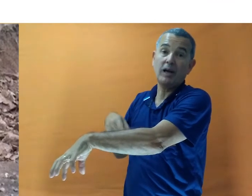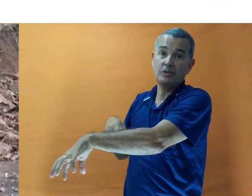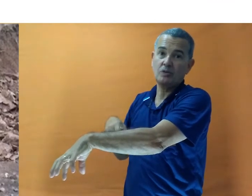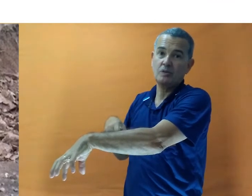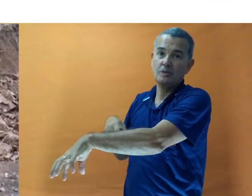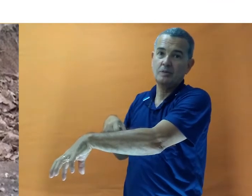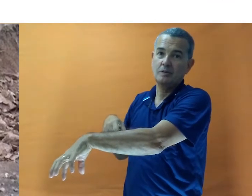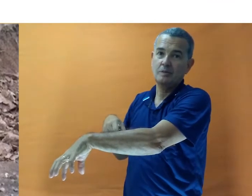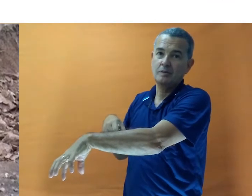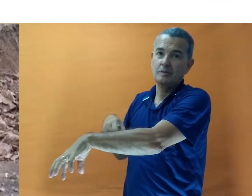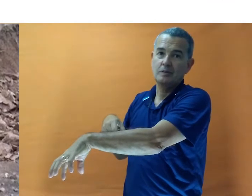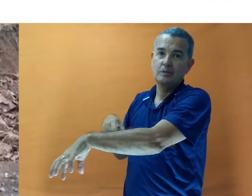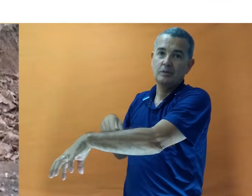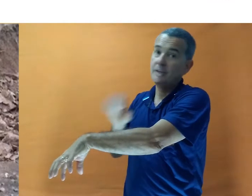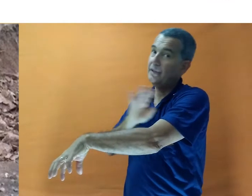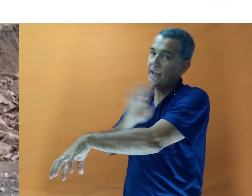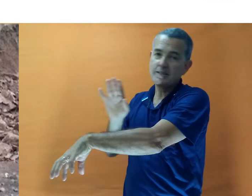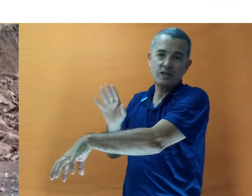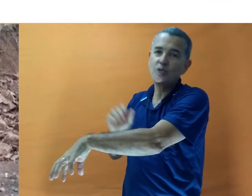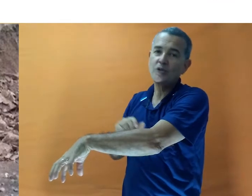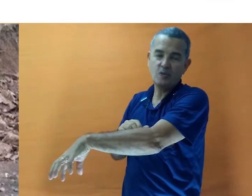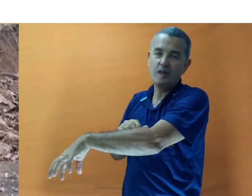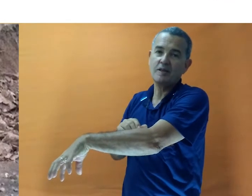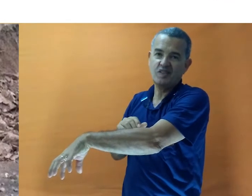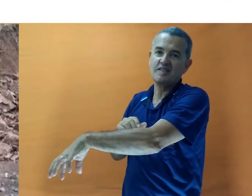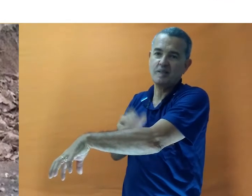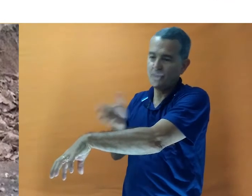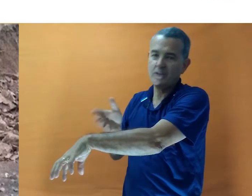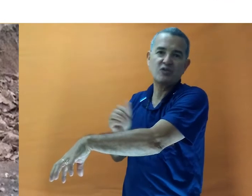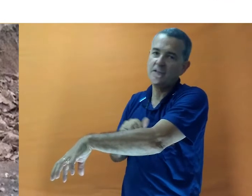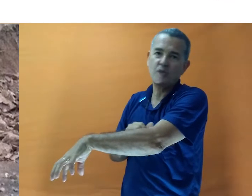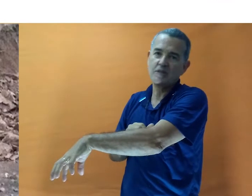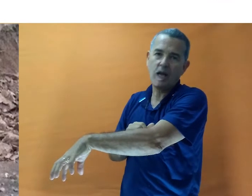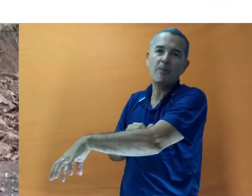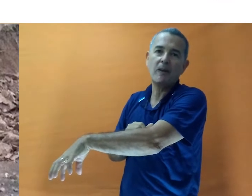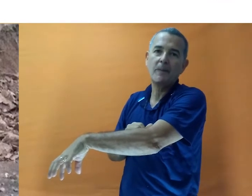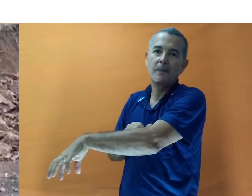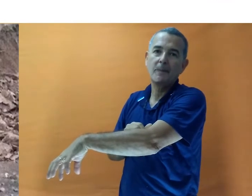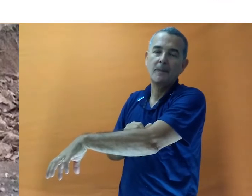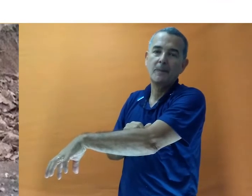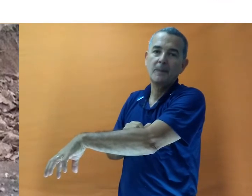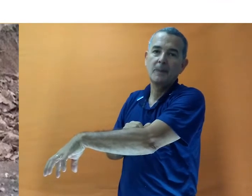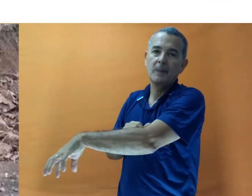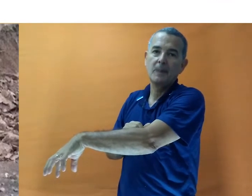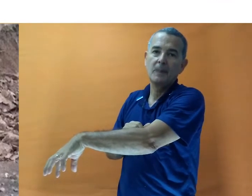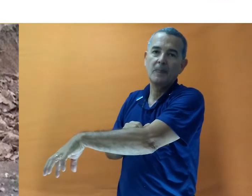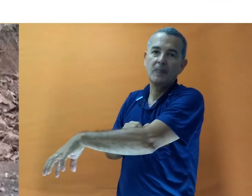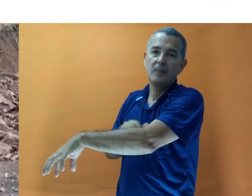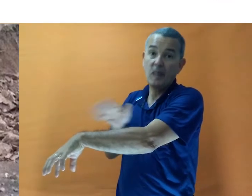na 2 e na 4. Na 5 não queira fazer, porque você não escapa.